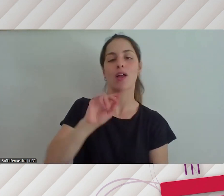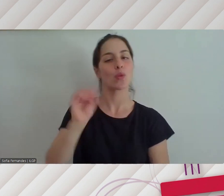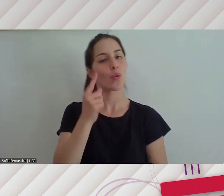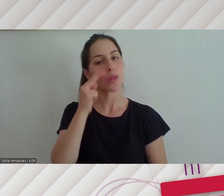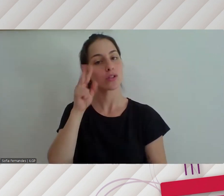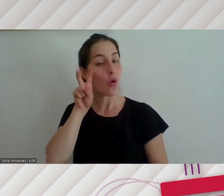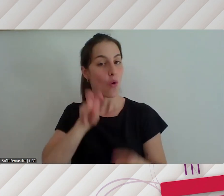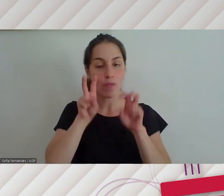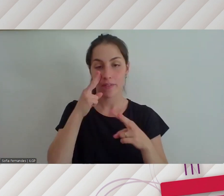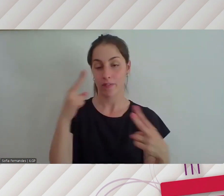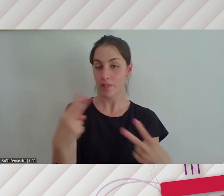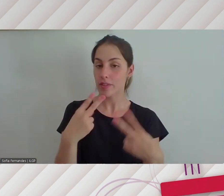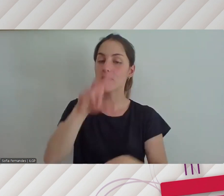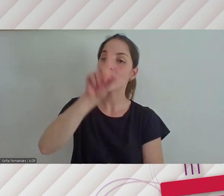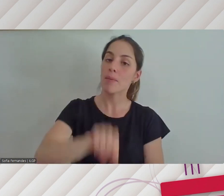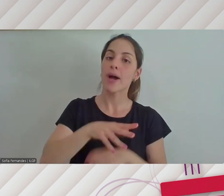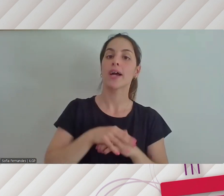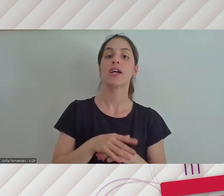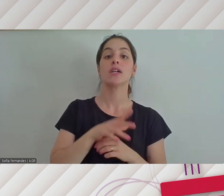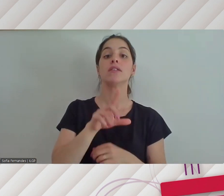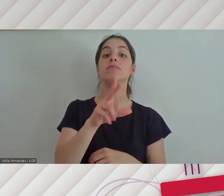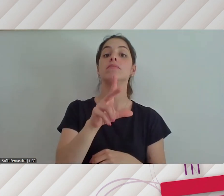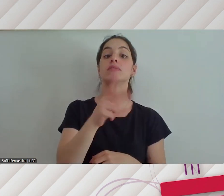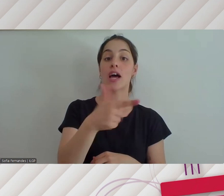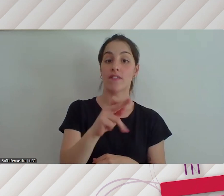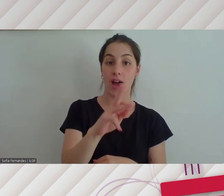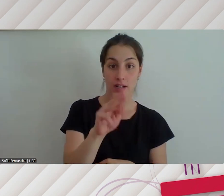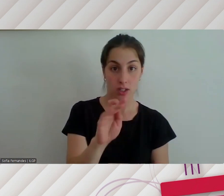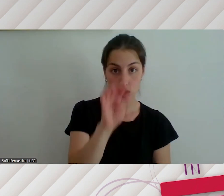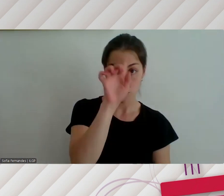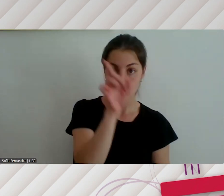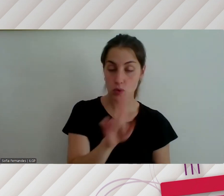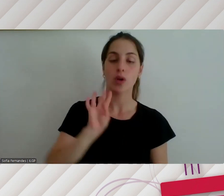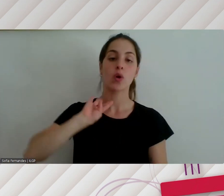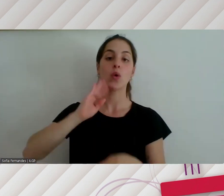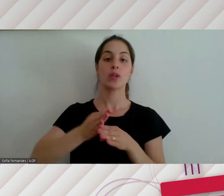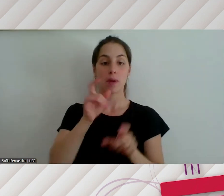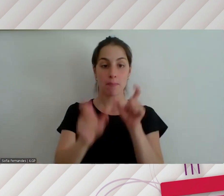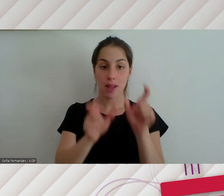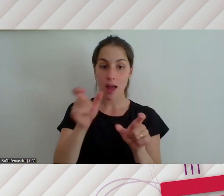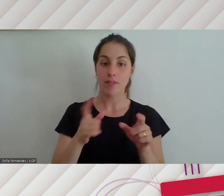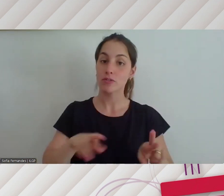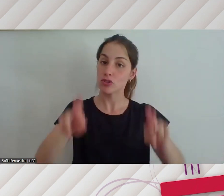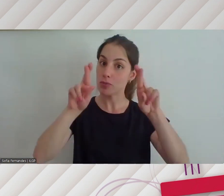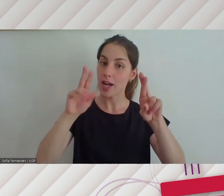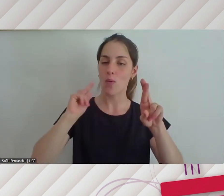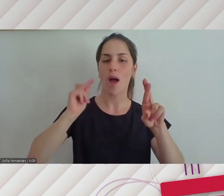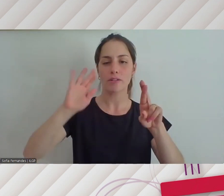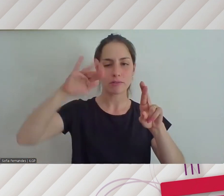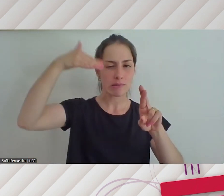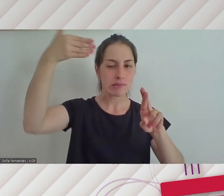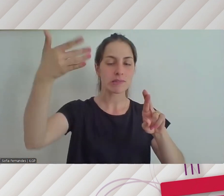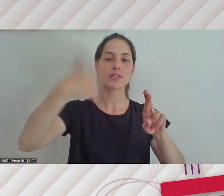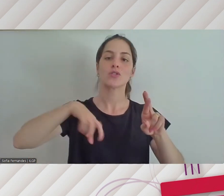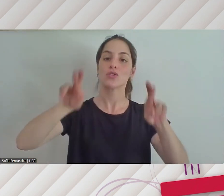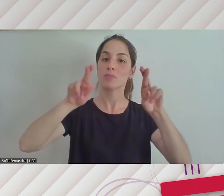professor Valadares Tavares e, como última palavra, espero que daqui a muitos anos todos nos